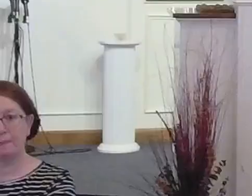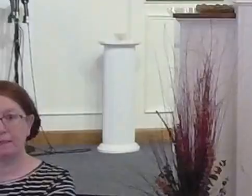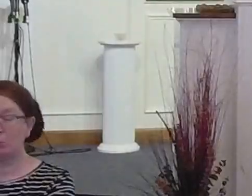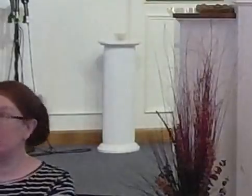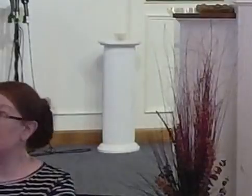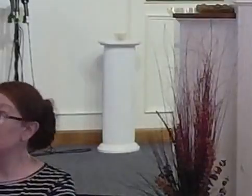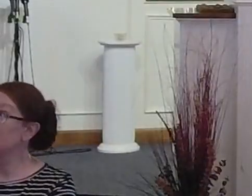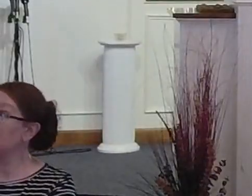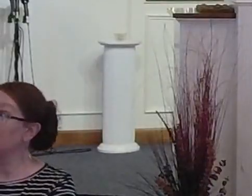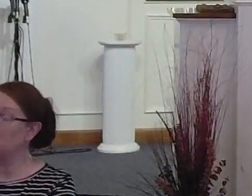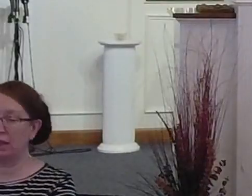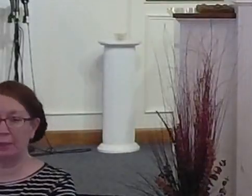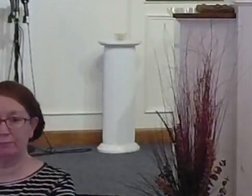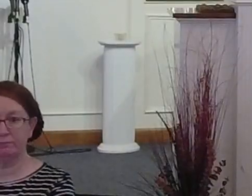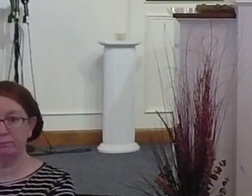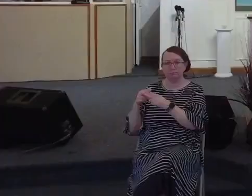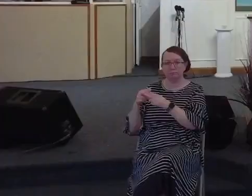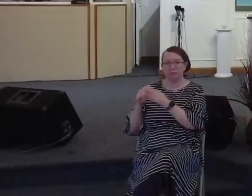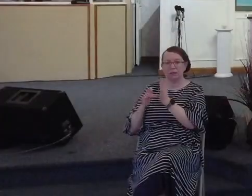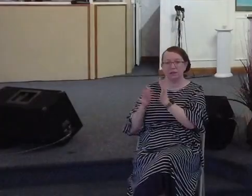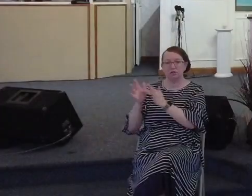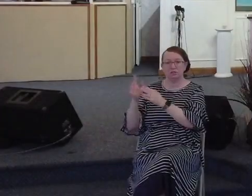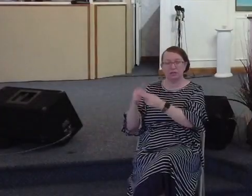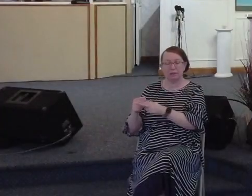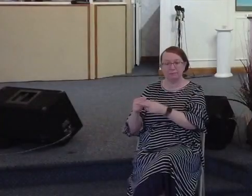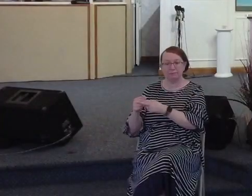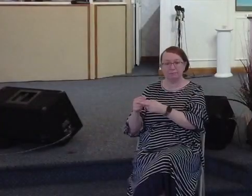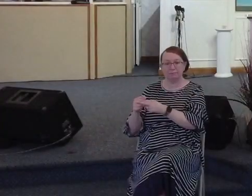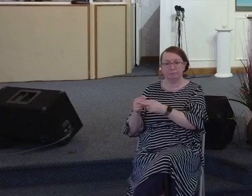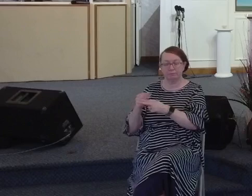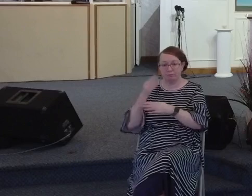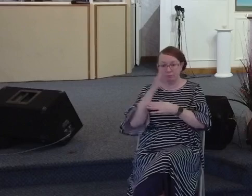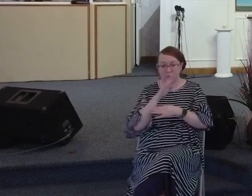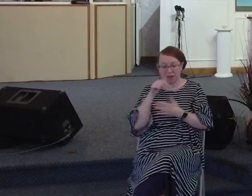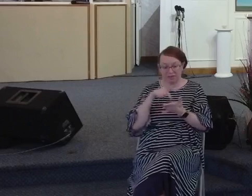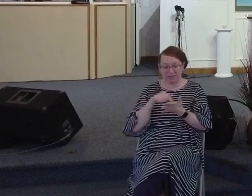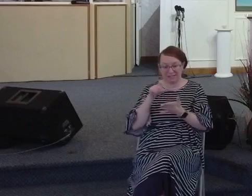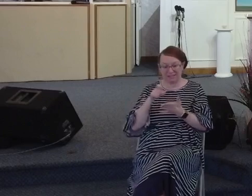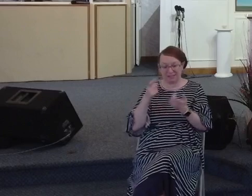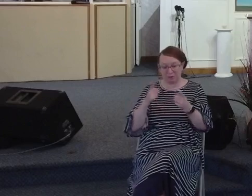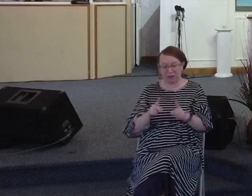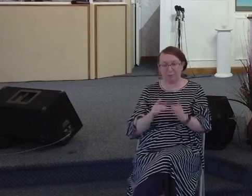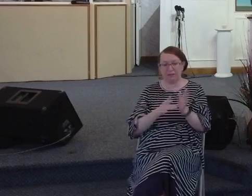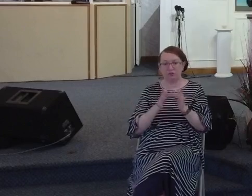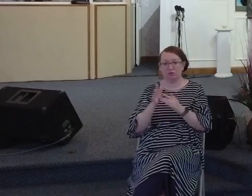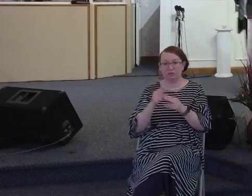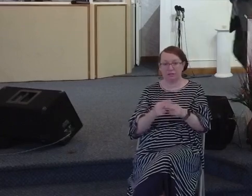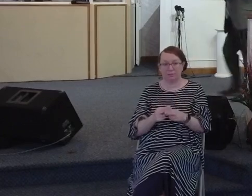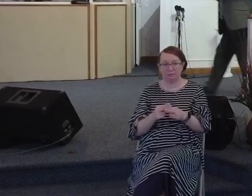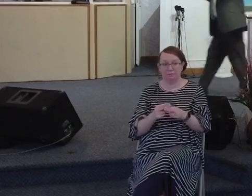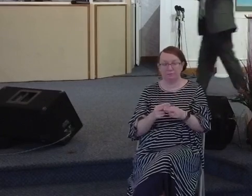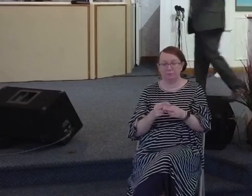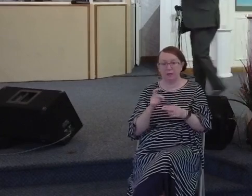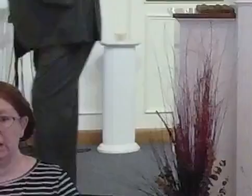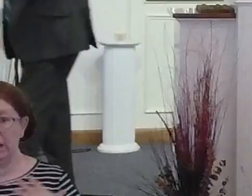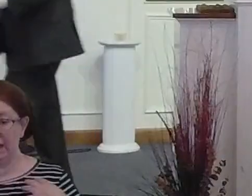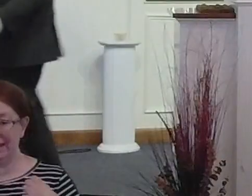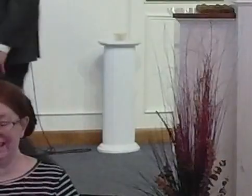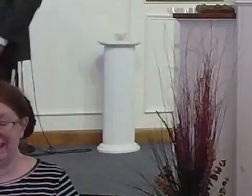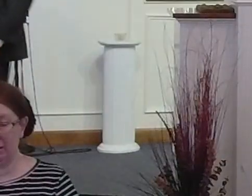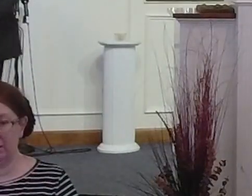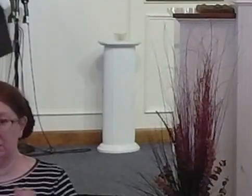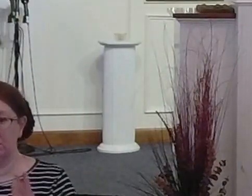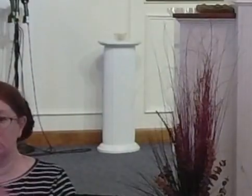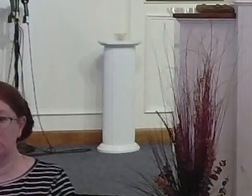nos dice su palabra y decir, en tu nombre, en el nombre de Jesús, esto tiene que suceder en el nombre de